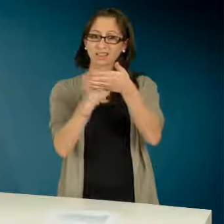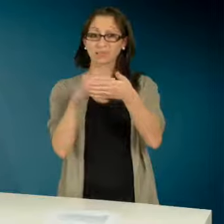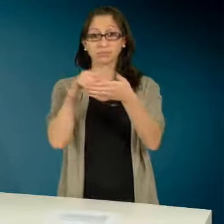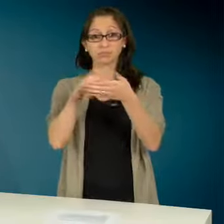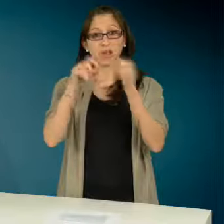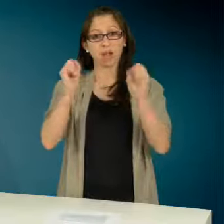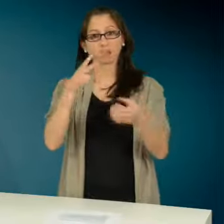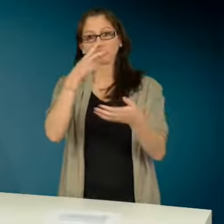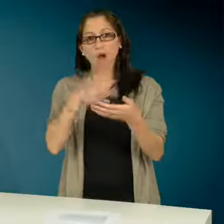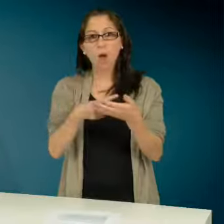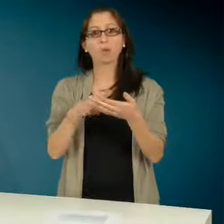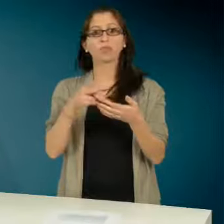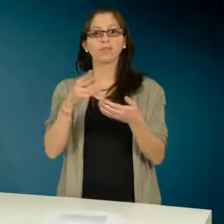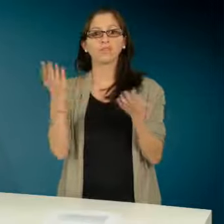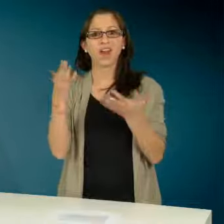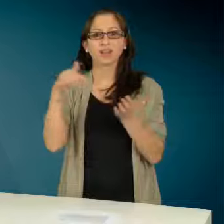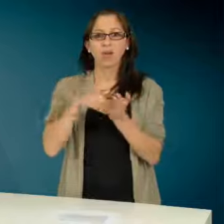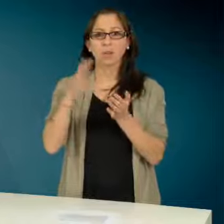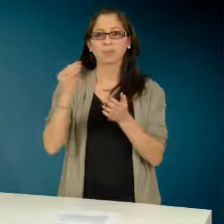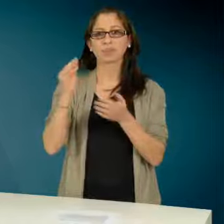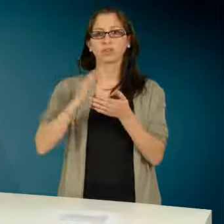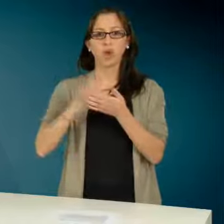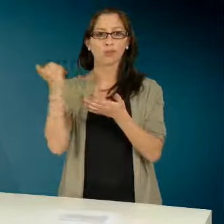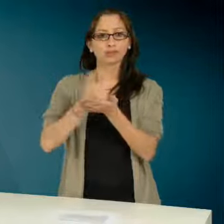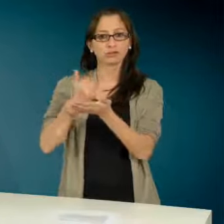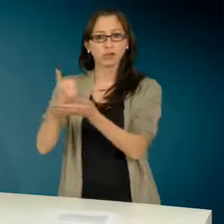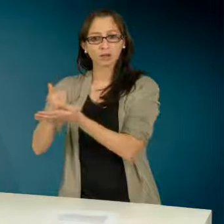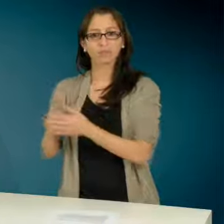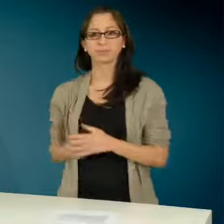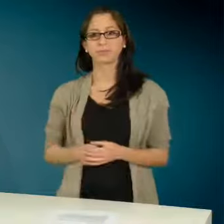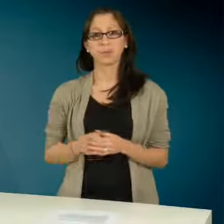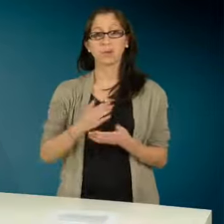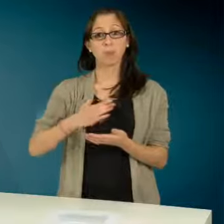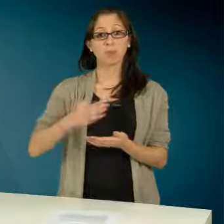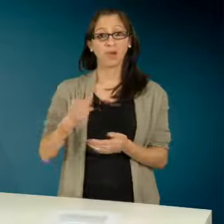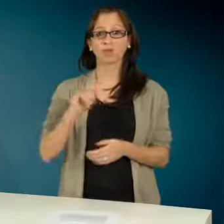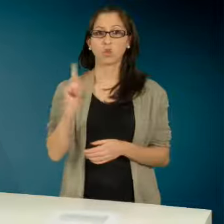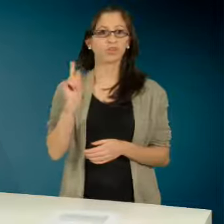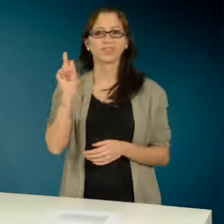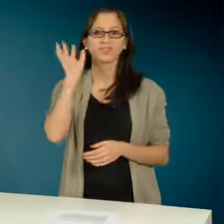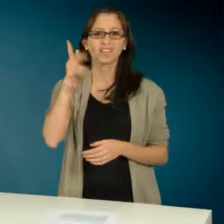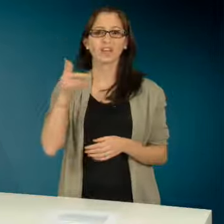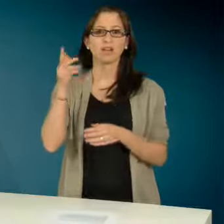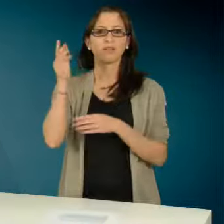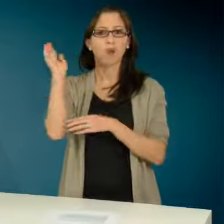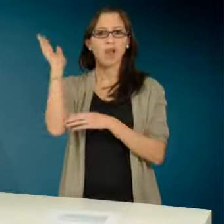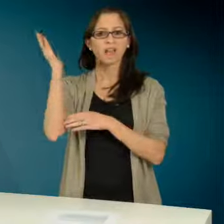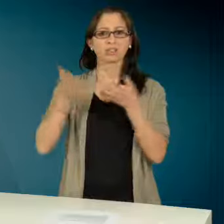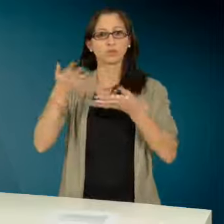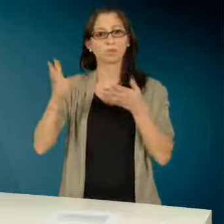Vorlesungsverzeichnis nachgeschaut werden kann, welche Vorlesungen mit Dolmetschern sind. Momentan sind dies noch nicht viele, Das Ziel ist